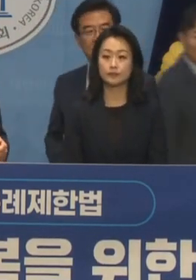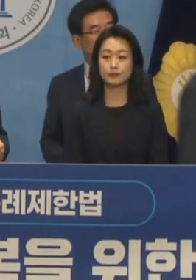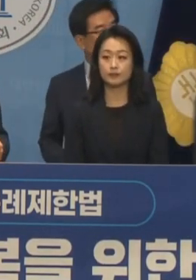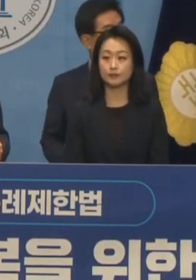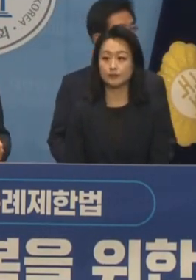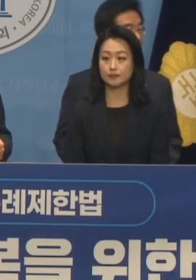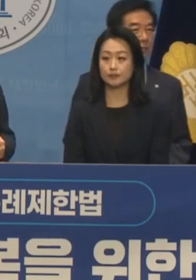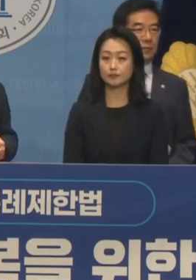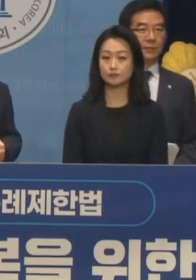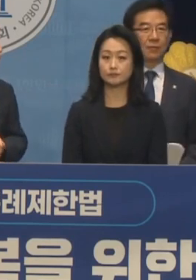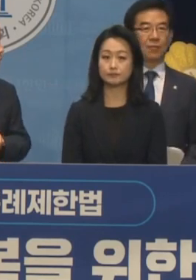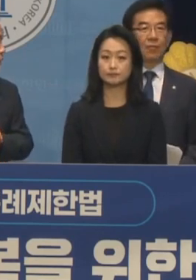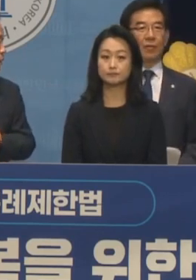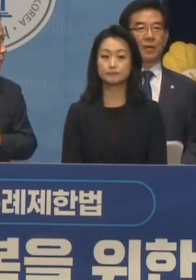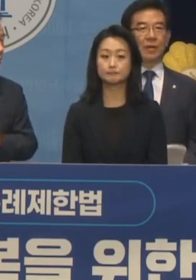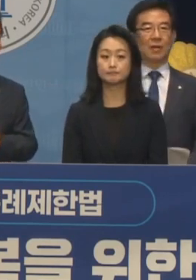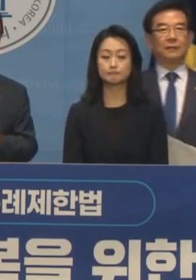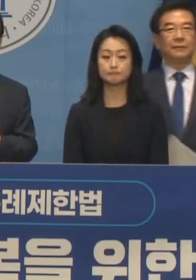한독을 의원님.